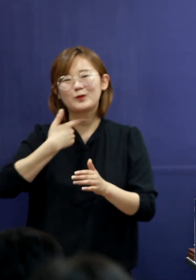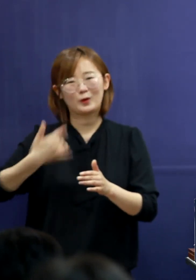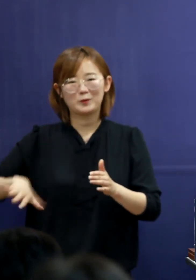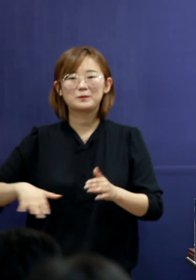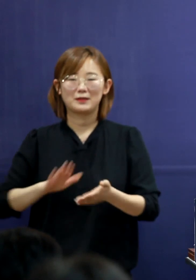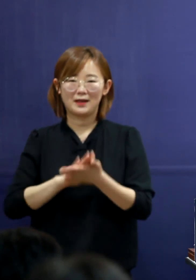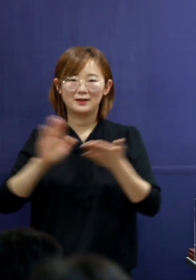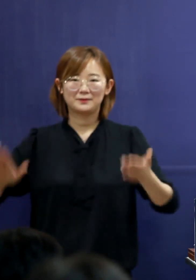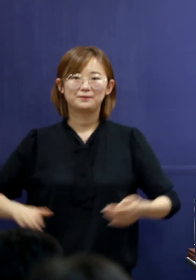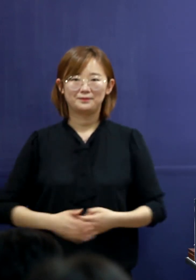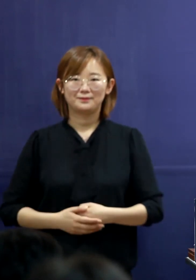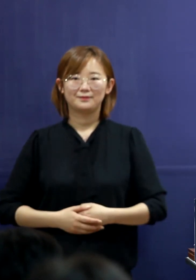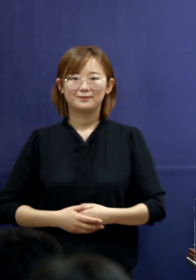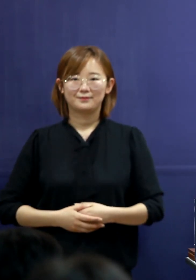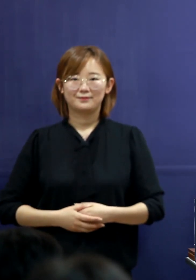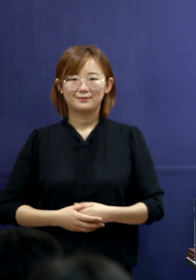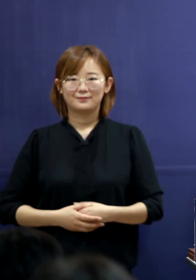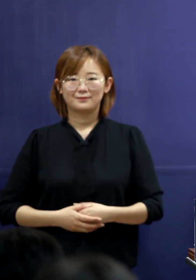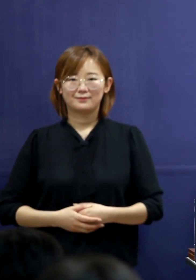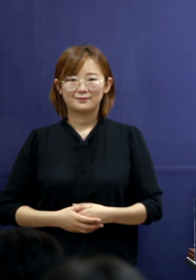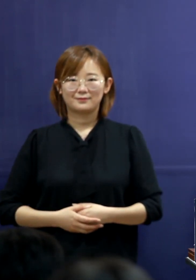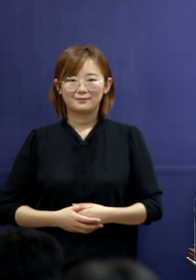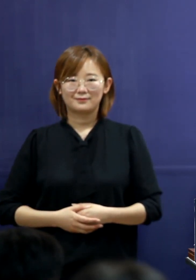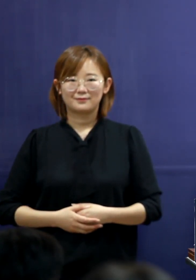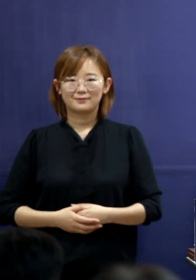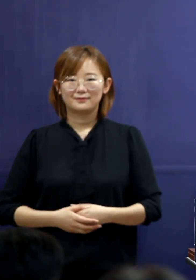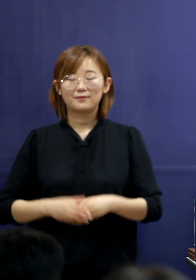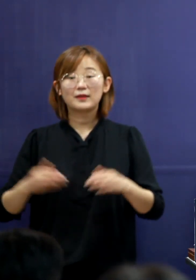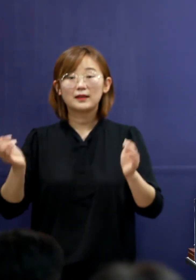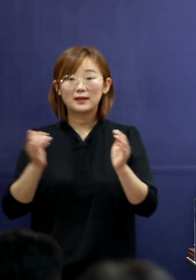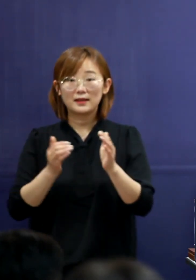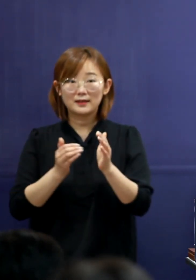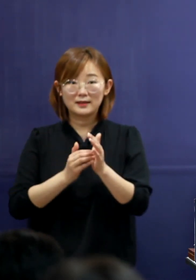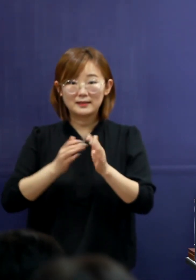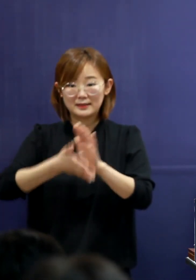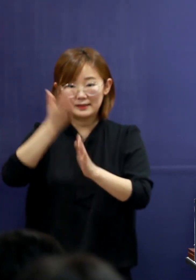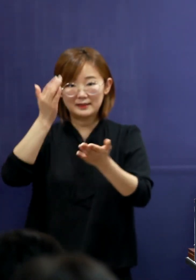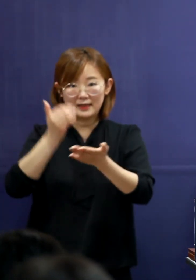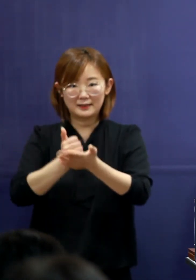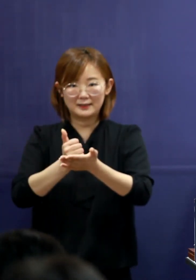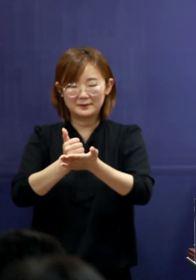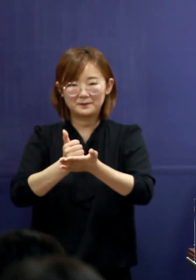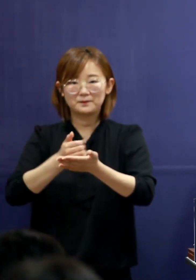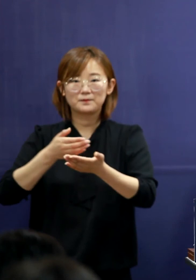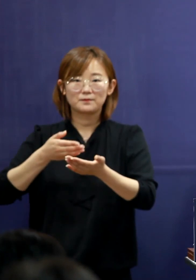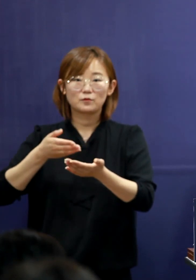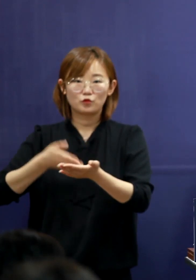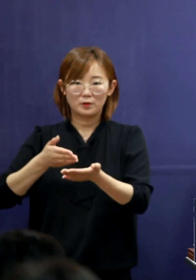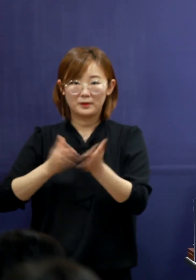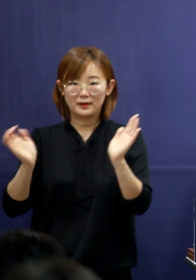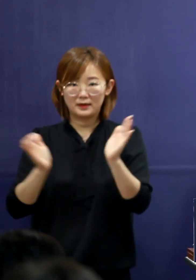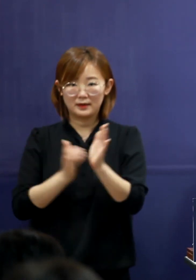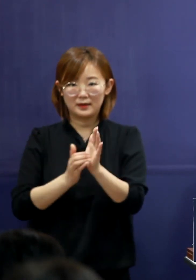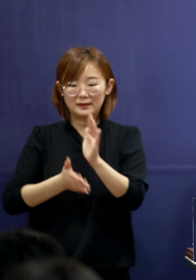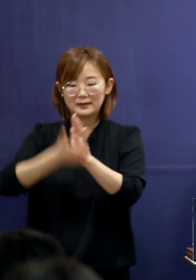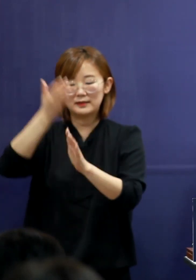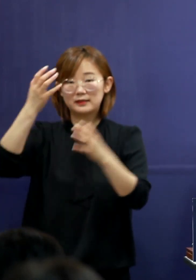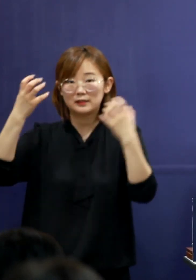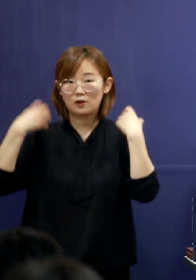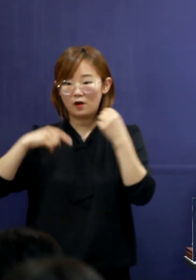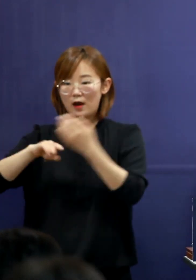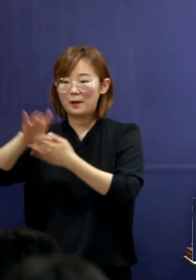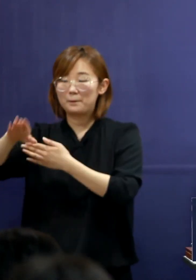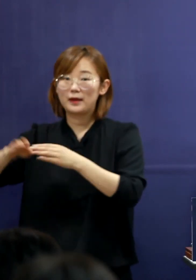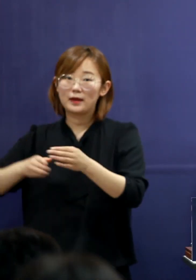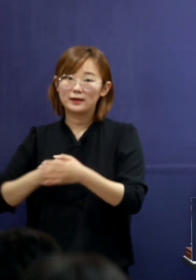해서. 네, 안내 말씀드리겠습니다. 이상으로 시장님의 정례 브리핑을 마치고 이어서 시청 앞 광장,